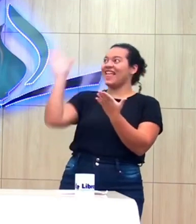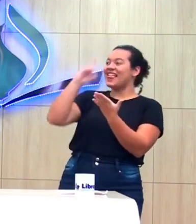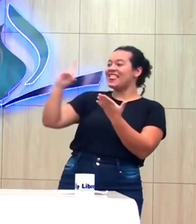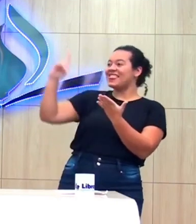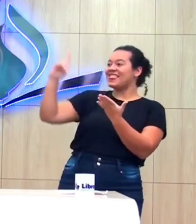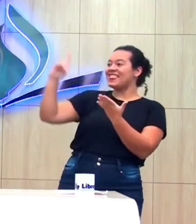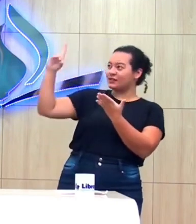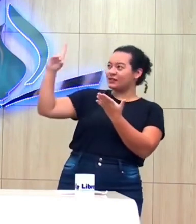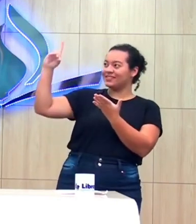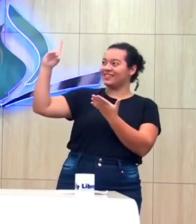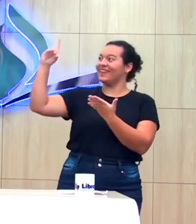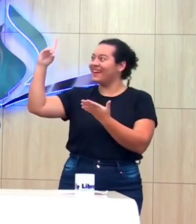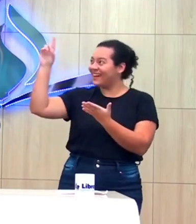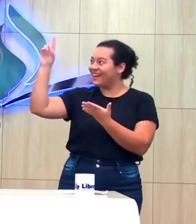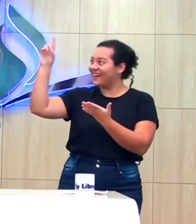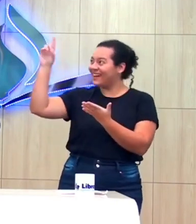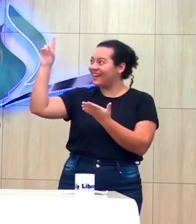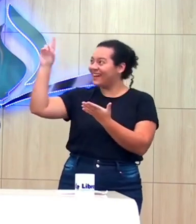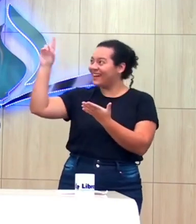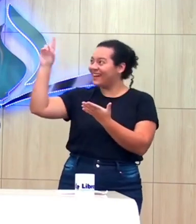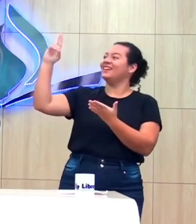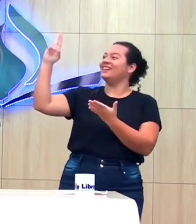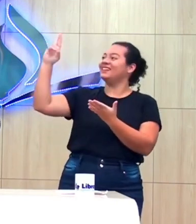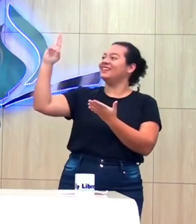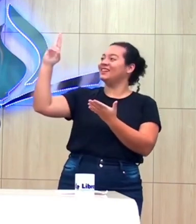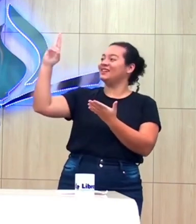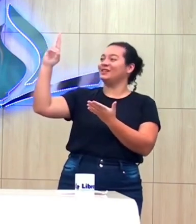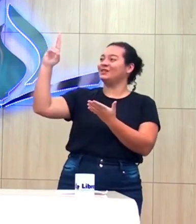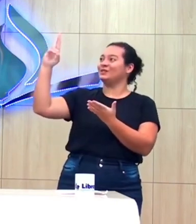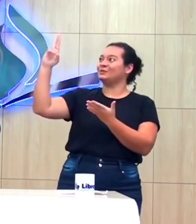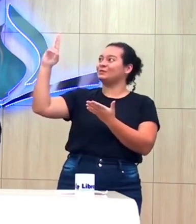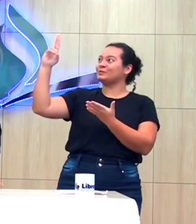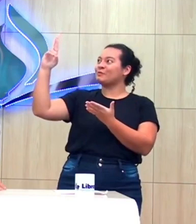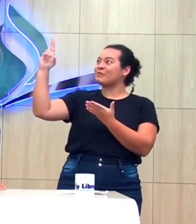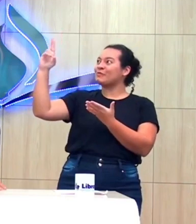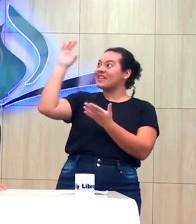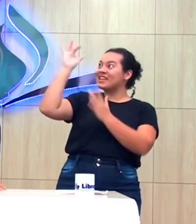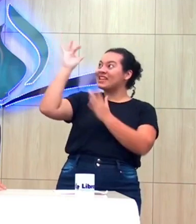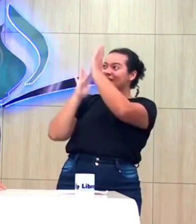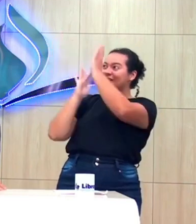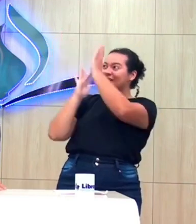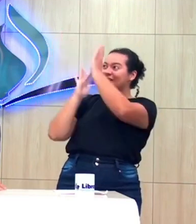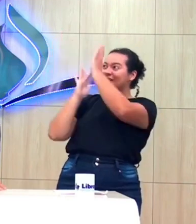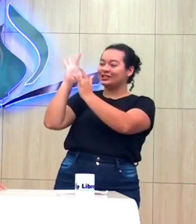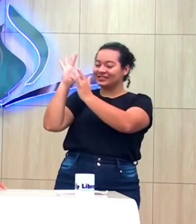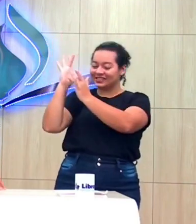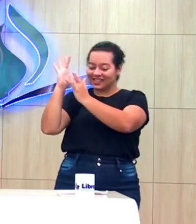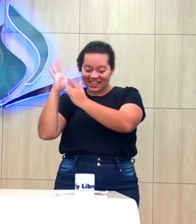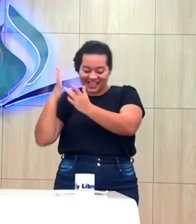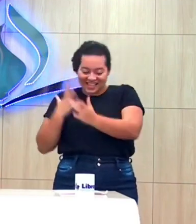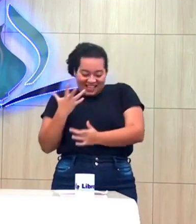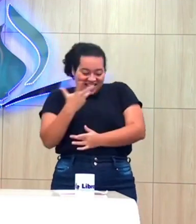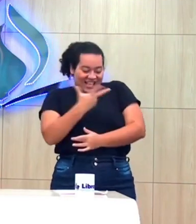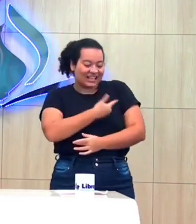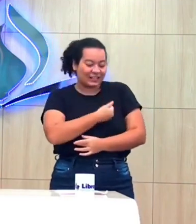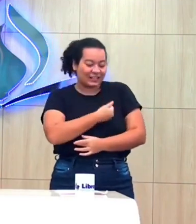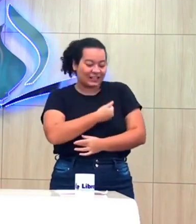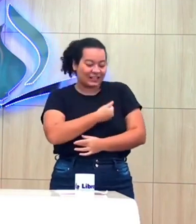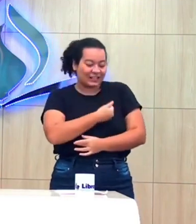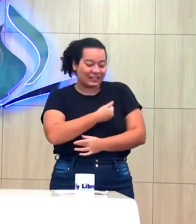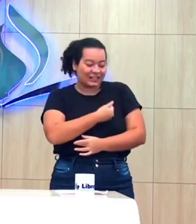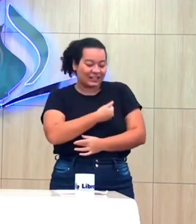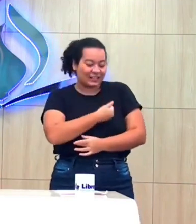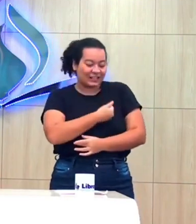Deus como Senhor, o fato de termos Cristo como nosso Salvador, não nos